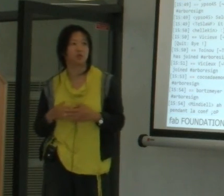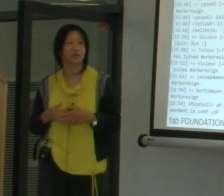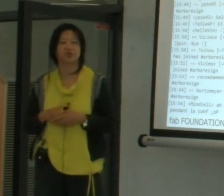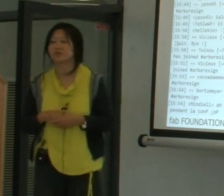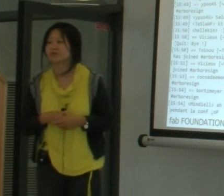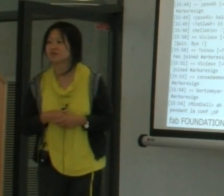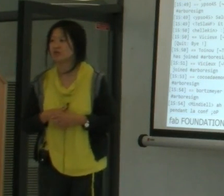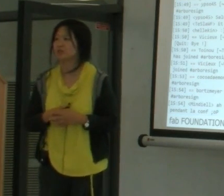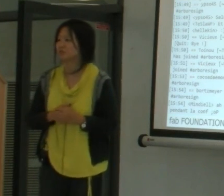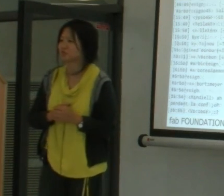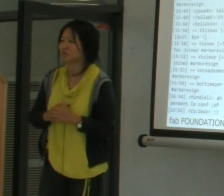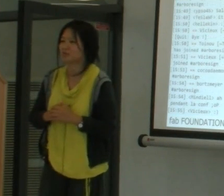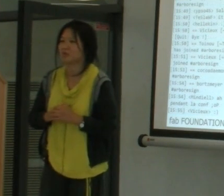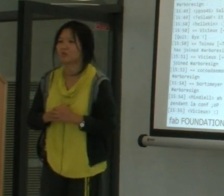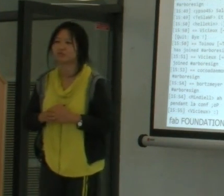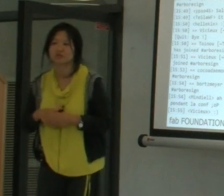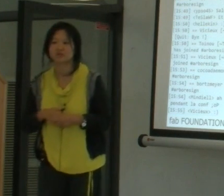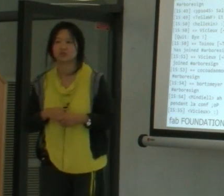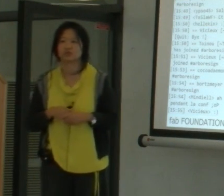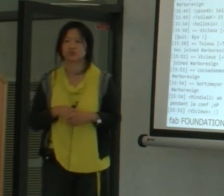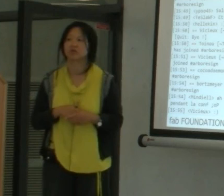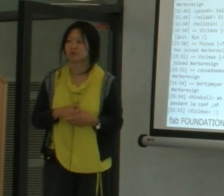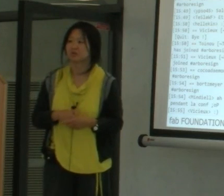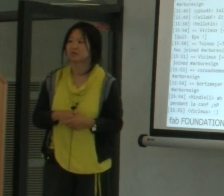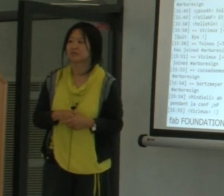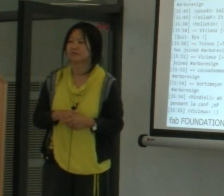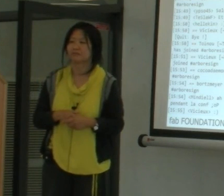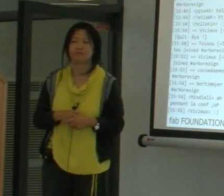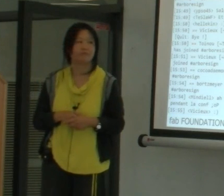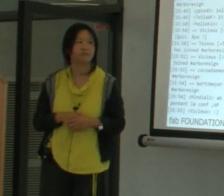Ok, bon, ben en tout cas, merci, voilà. Ouais, il n'y a pas plus de questions. Donc... Non.